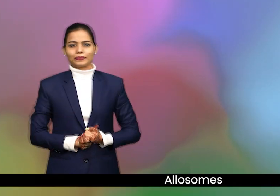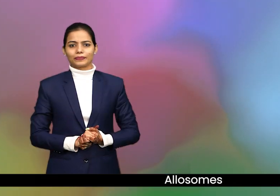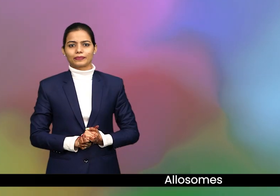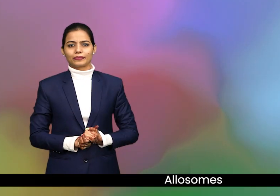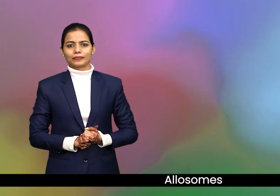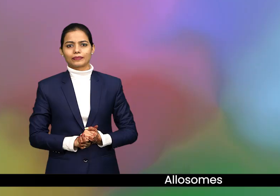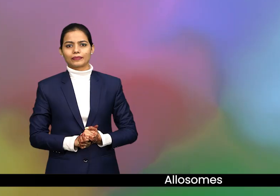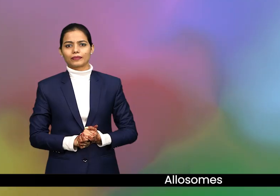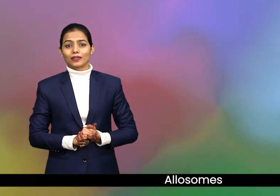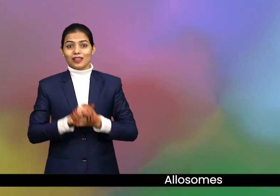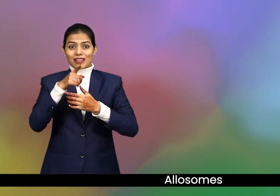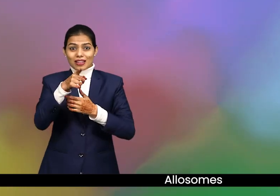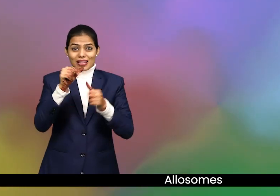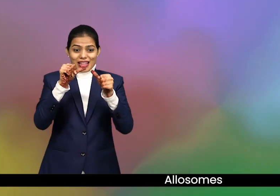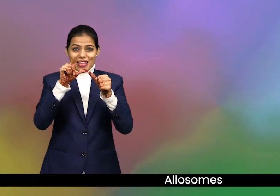மாற்றினை குறுமவகம்.